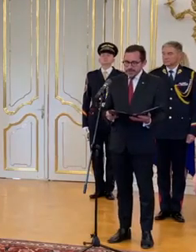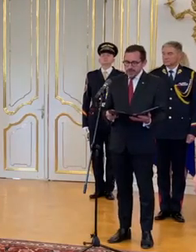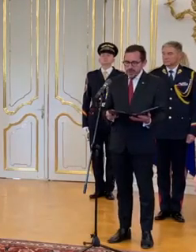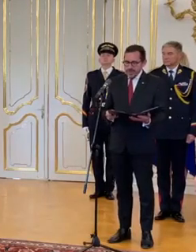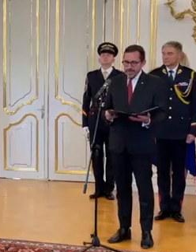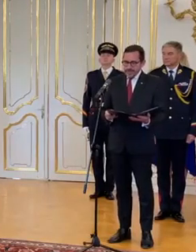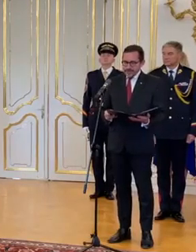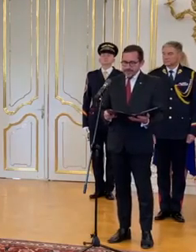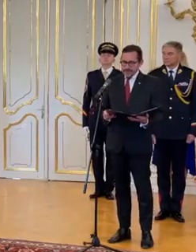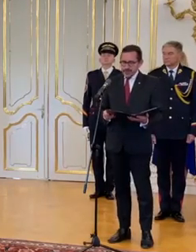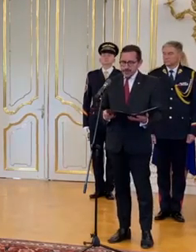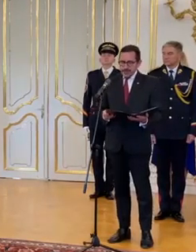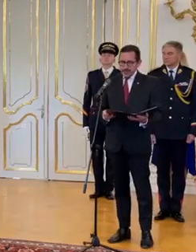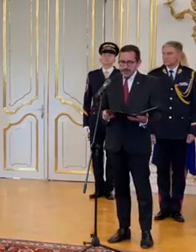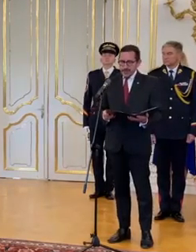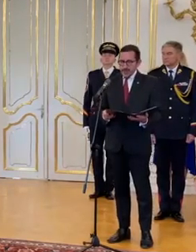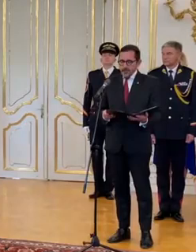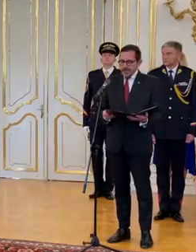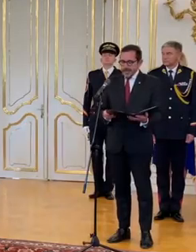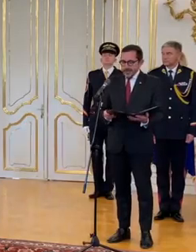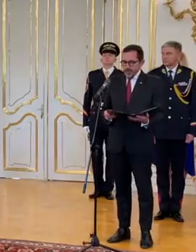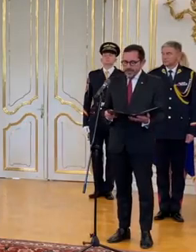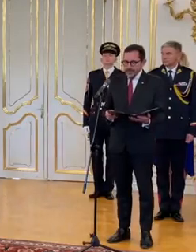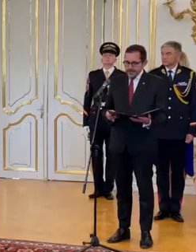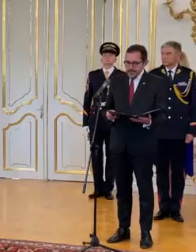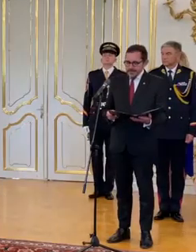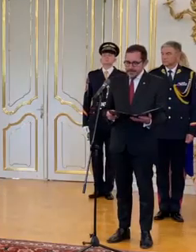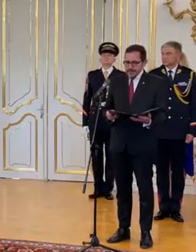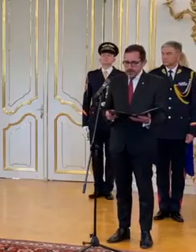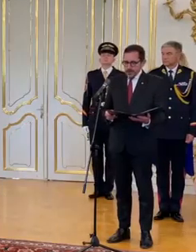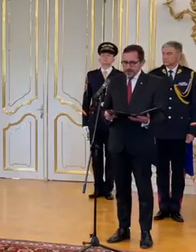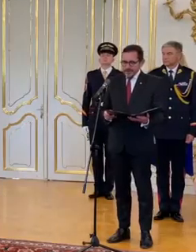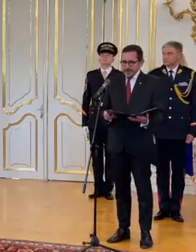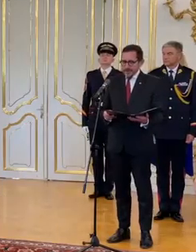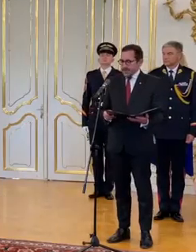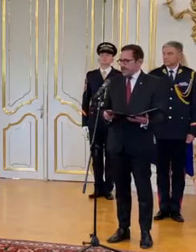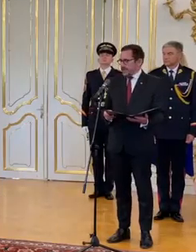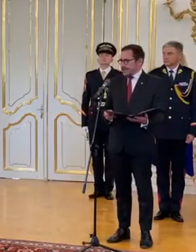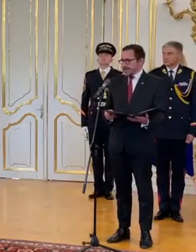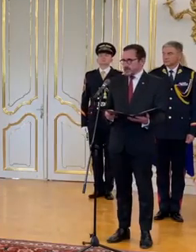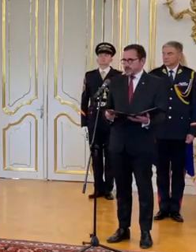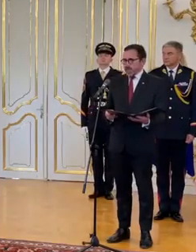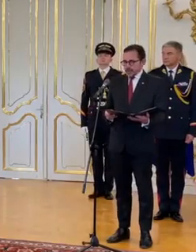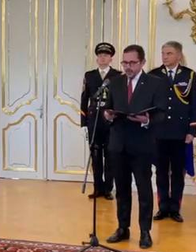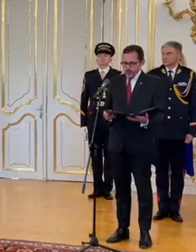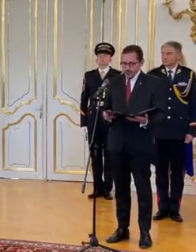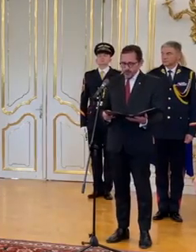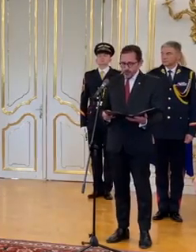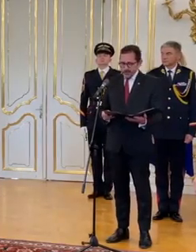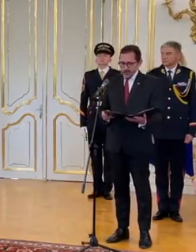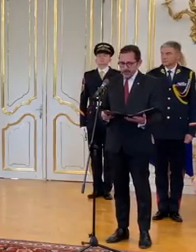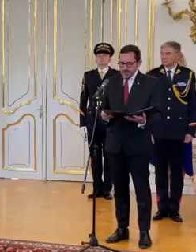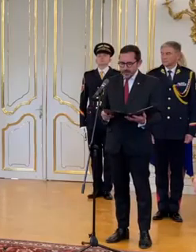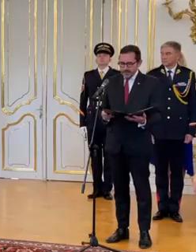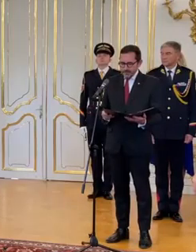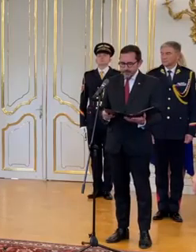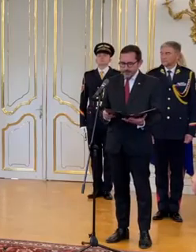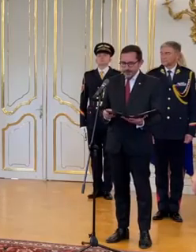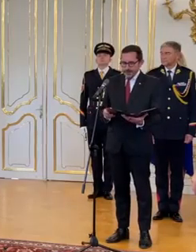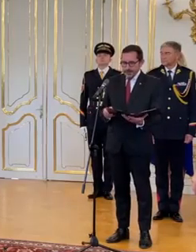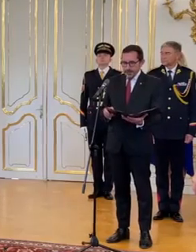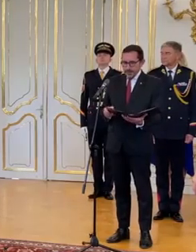na funkciu člena vlády Slovenskej republiky povereného riadením Ministerstva školstva, vedy, výskumu a športu Slovenskej